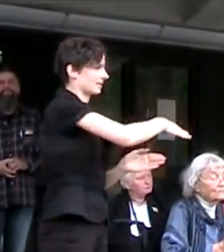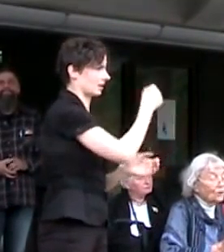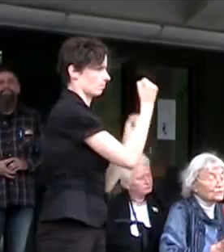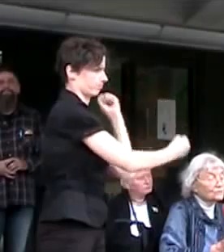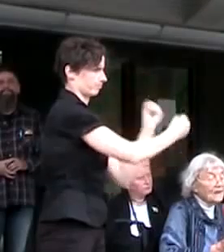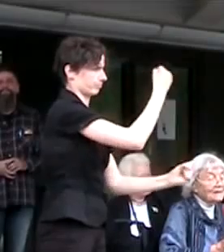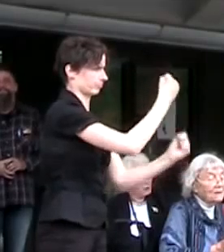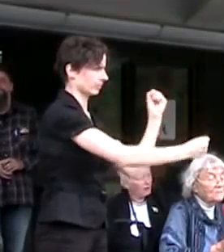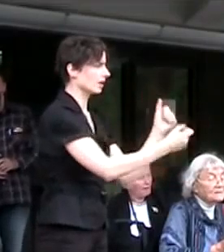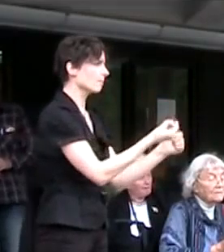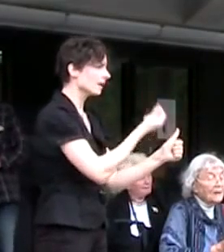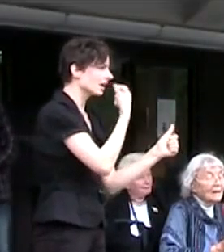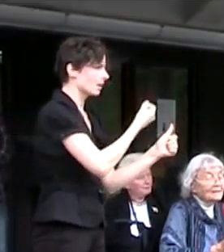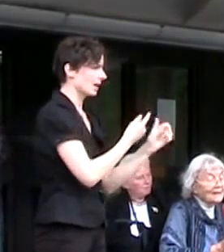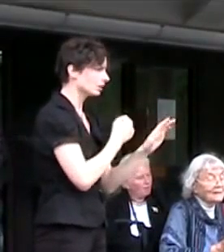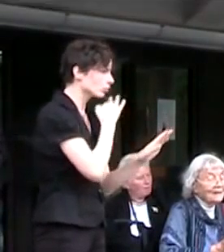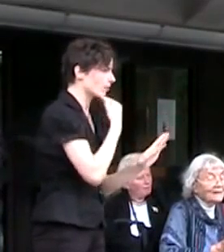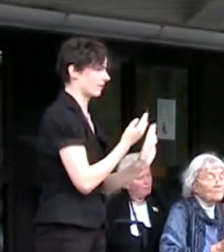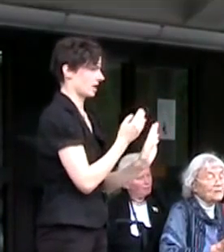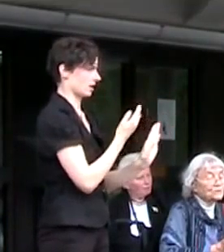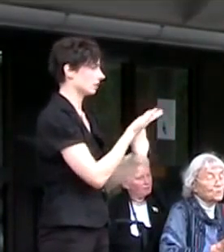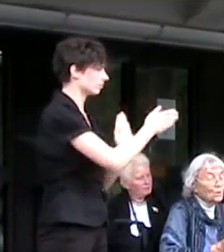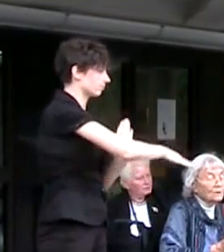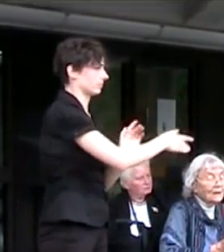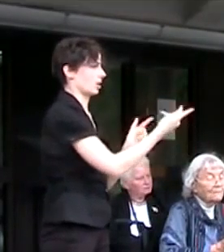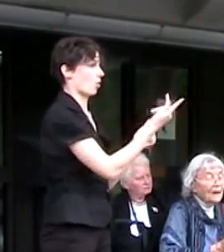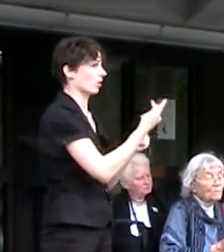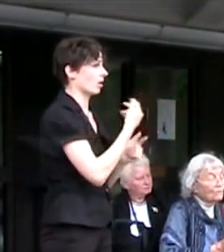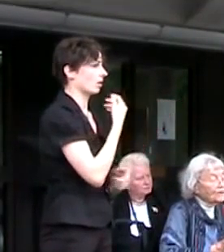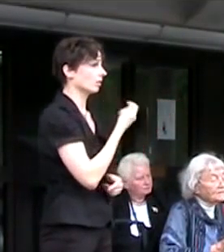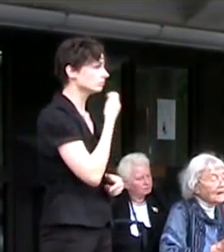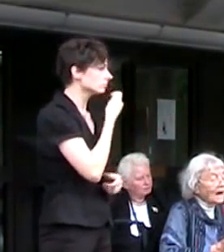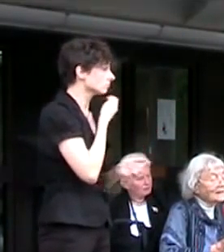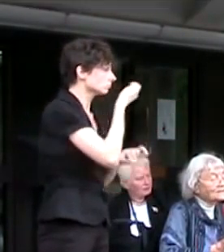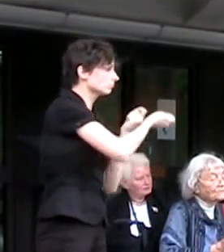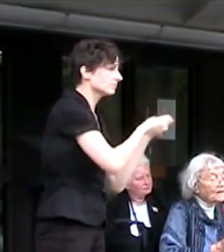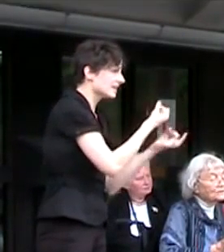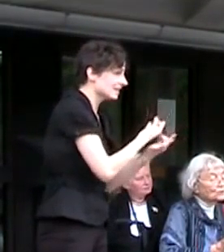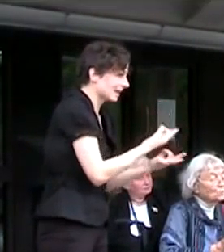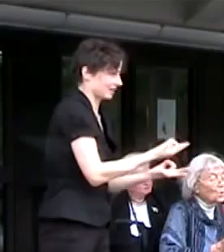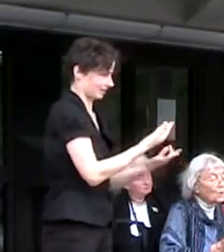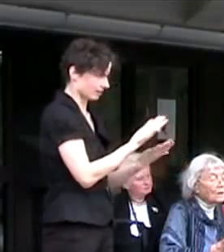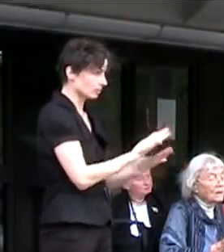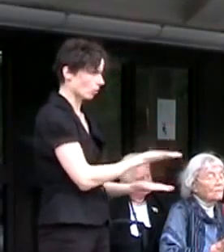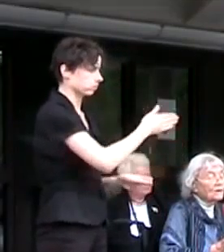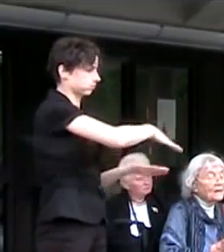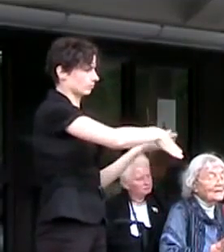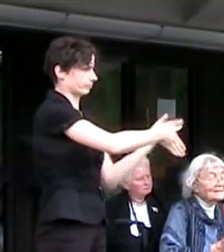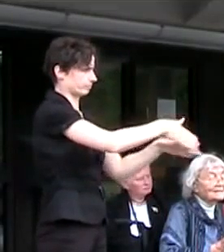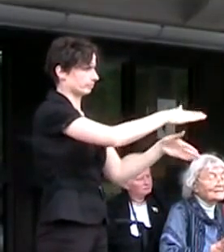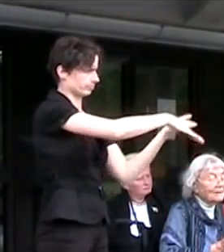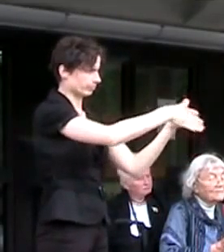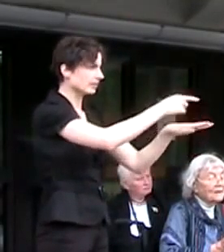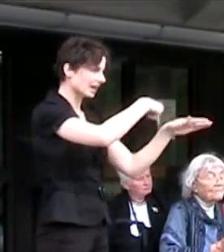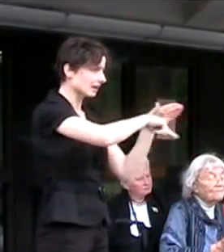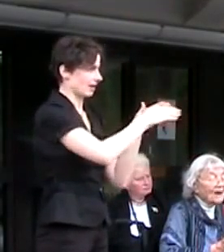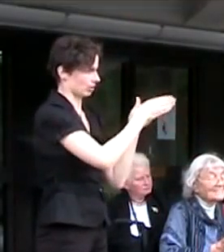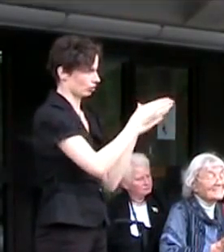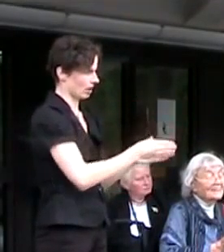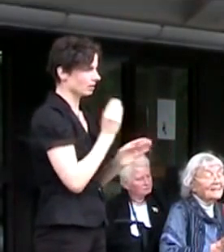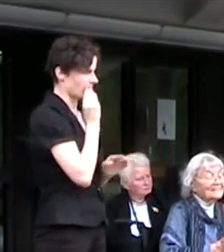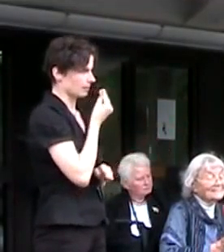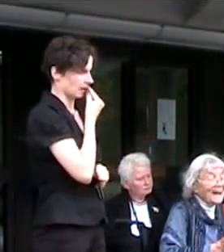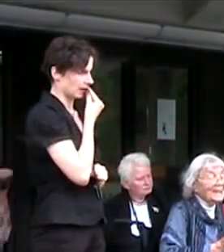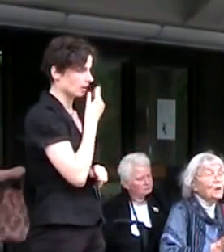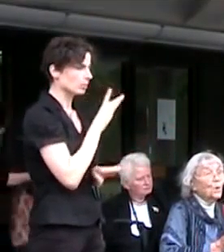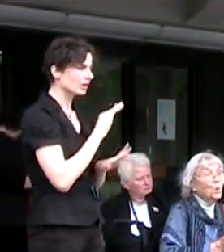letzten Forschungsergebnisse gehen nach dem Historiker Professor Hans-Walter Schmuhl von insgesamt fast